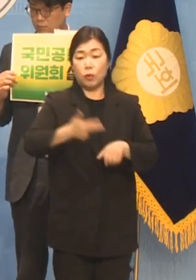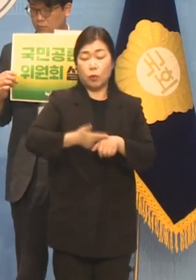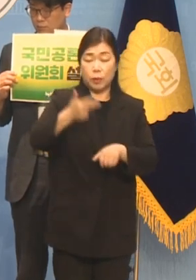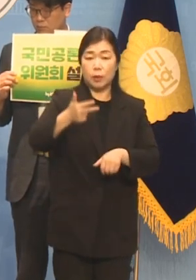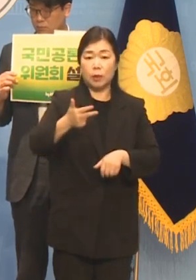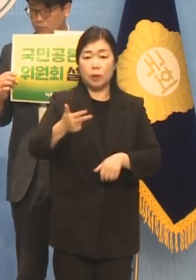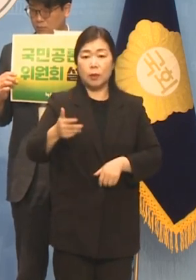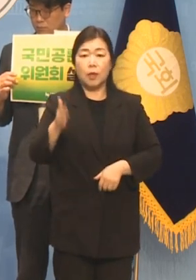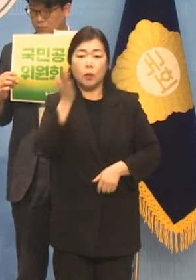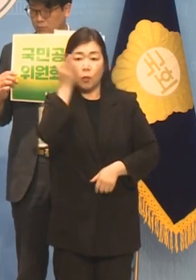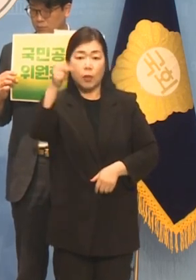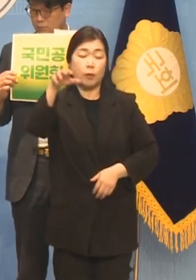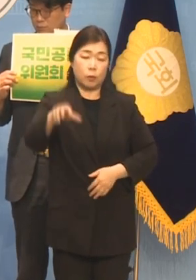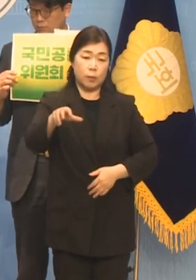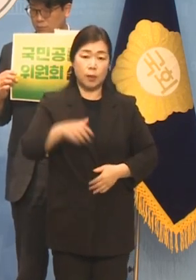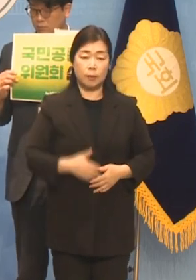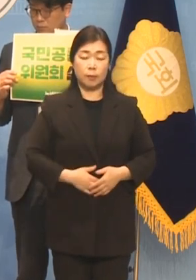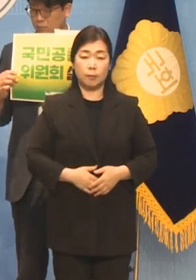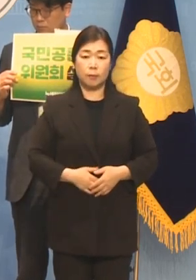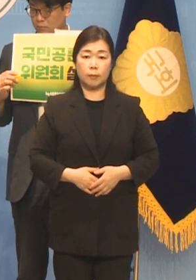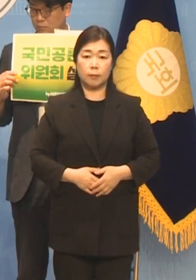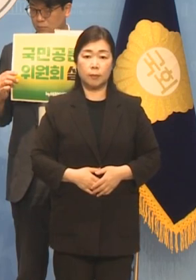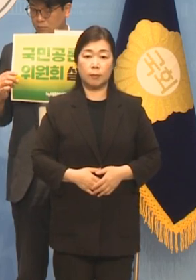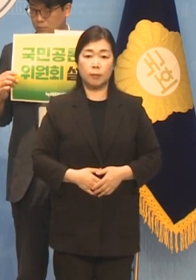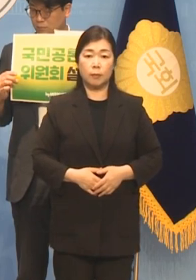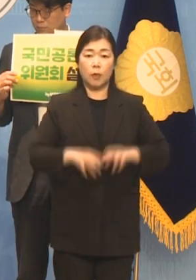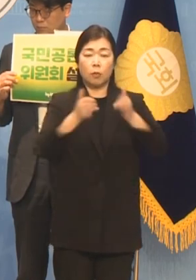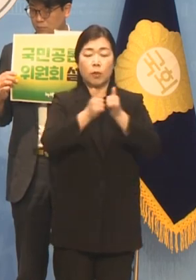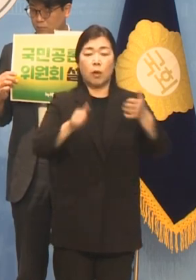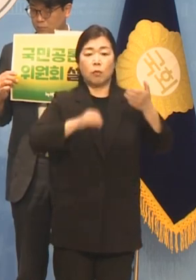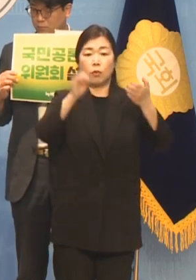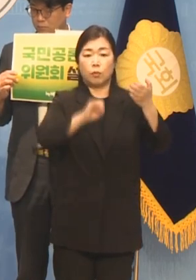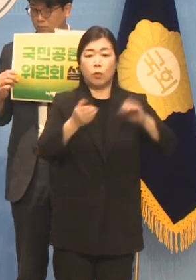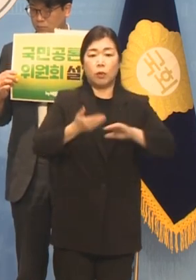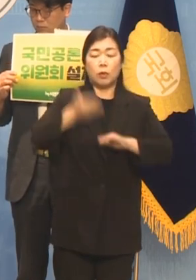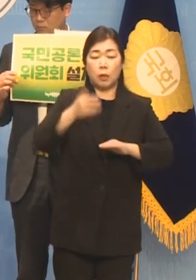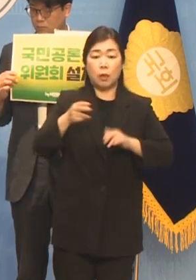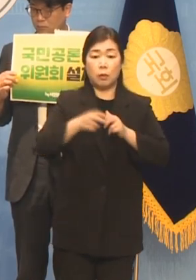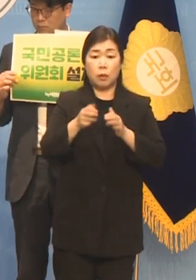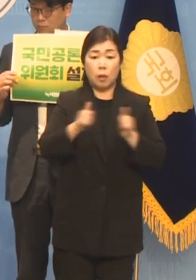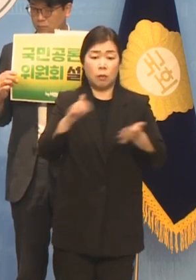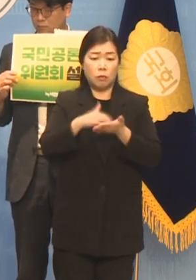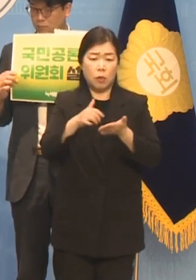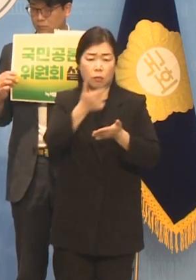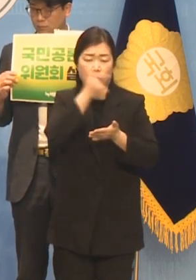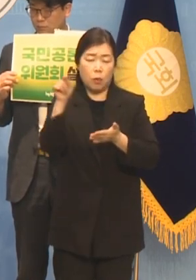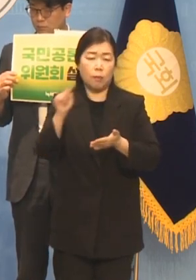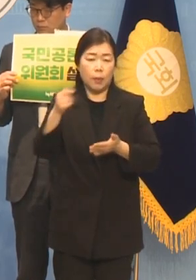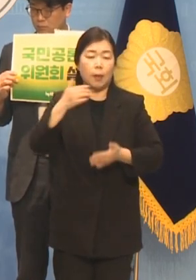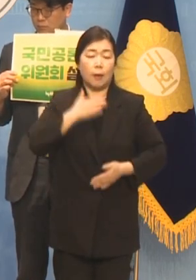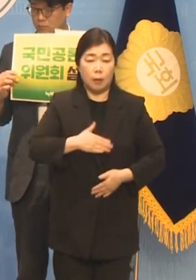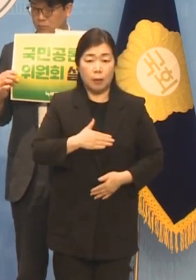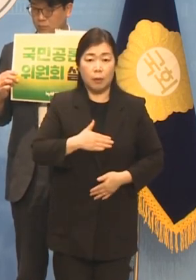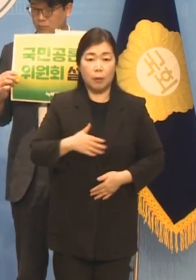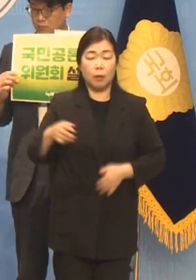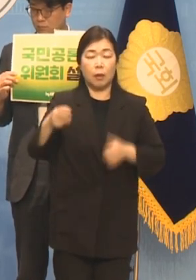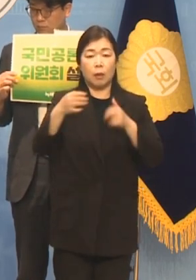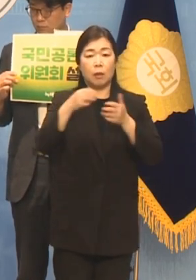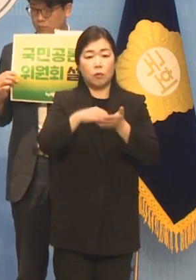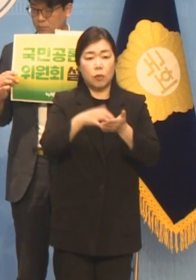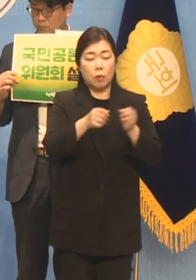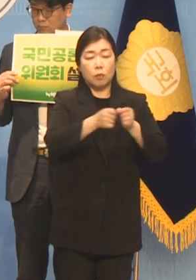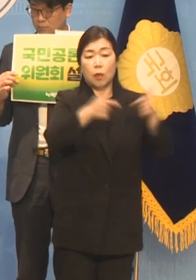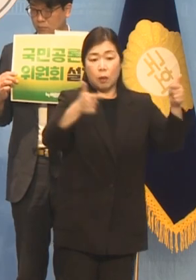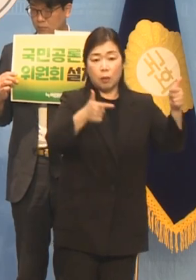7시 용산입니다. 국민 90% 이상이 의사인력 부족을 절감하면서 의대 중원